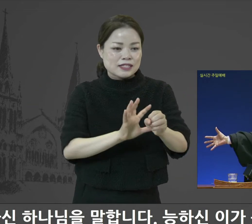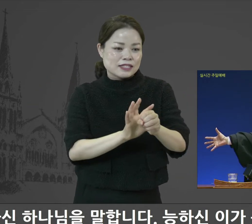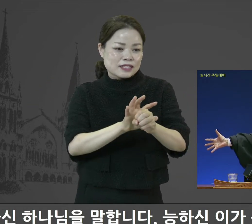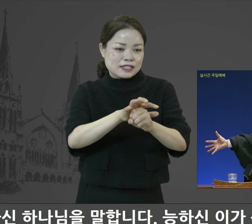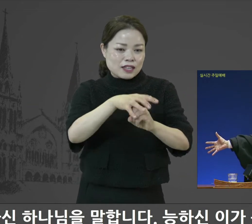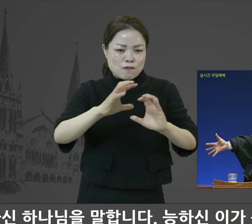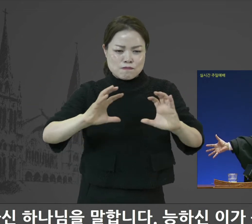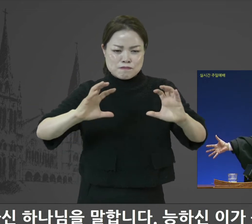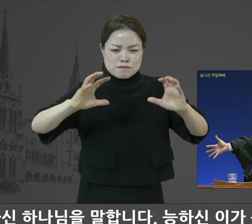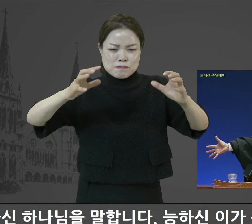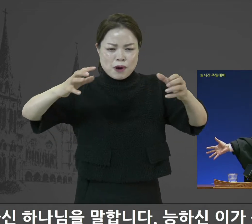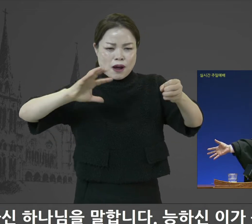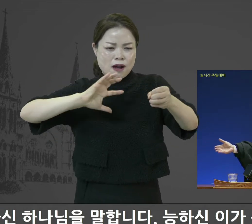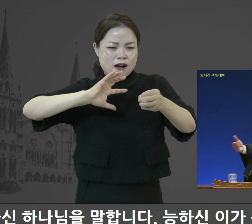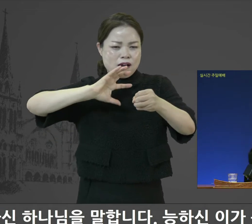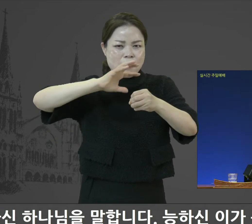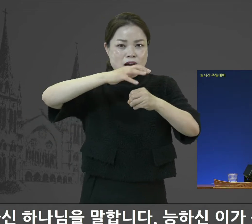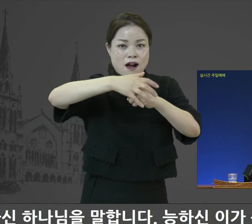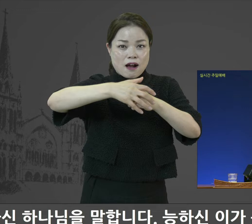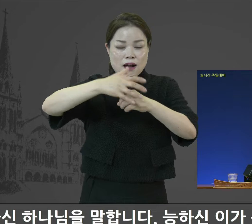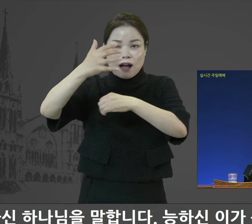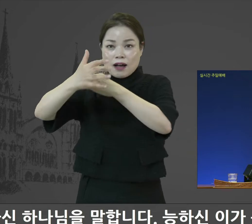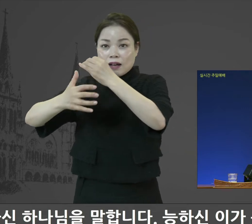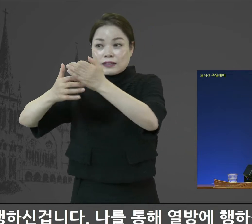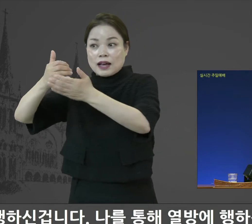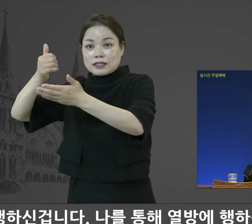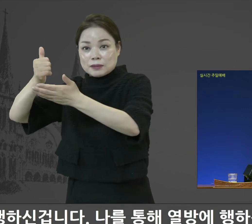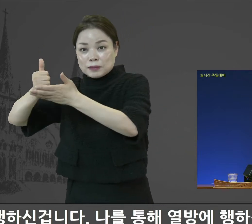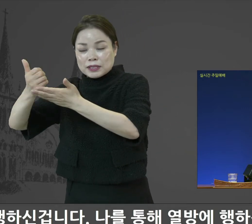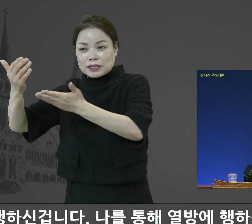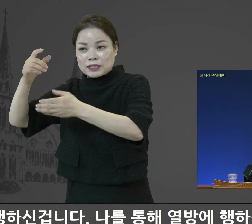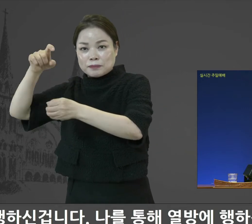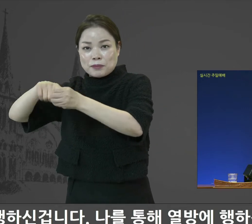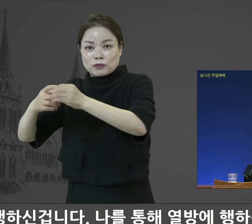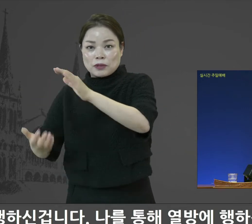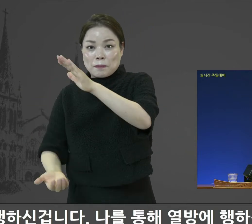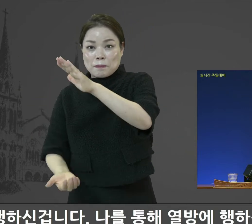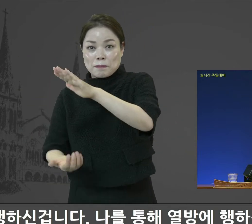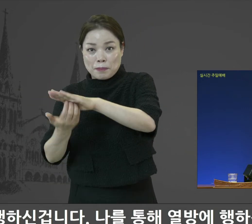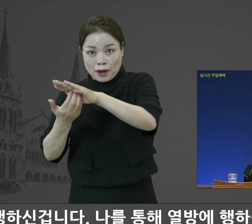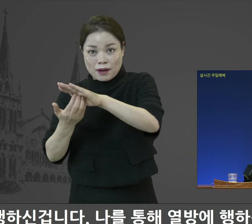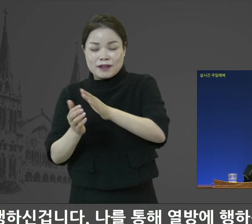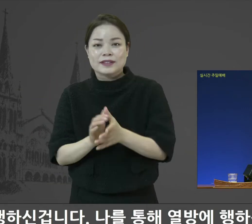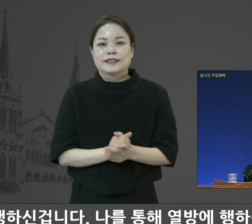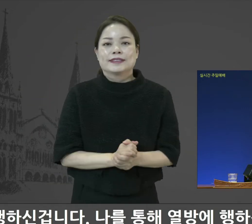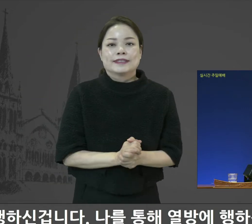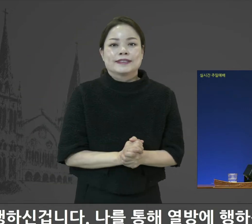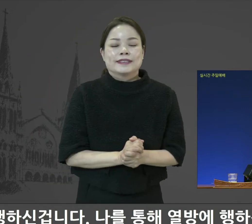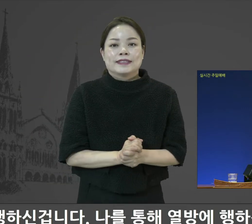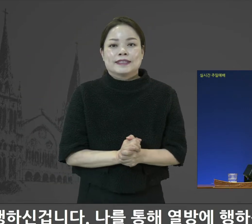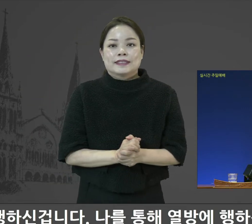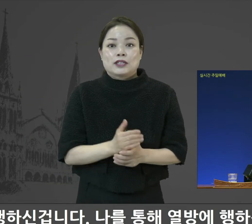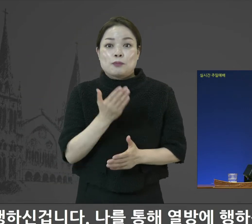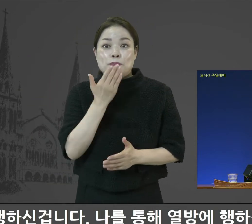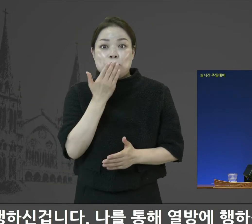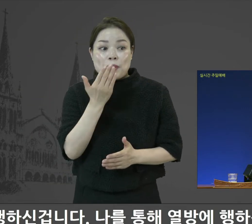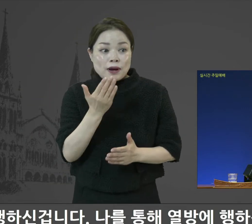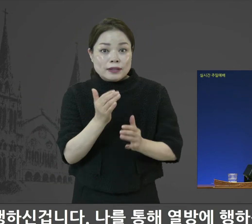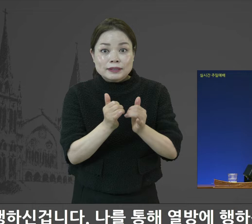열방에 주께서 큰일을 통하셨다, 나를 통해서. 이것이 마리아의 고백이었습니다. 여러분,